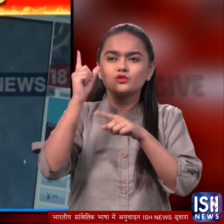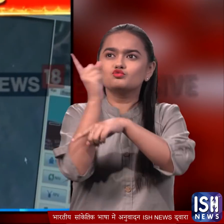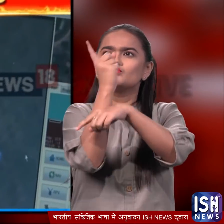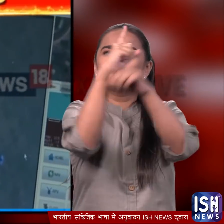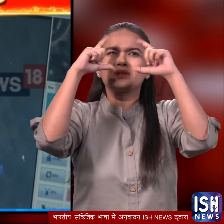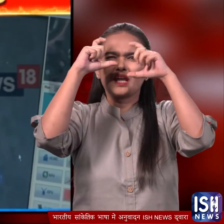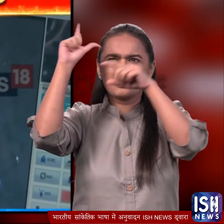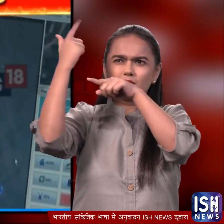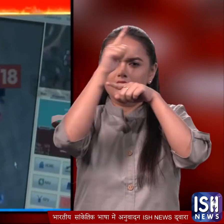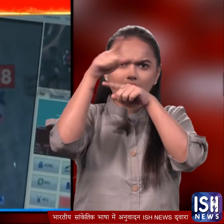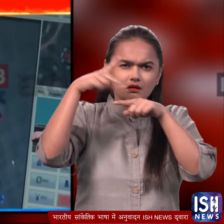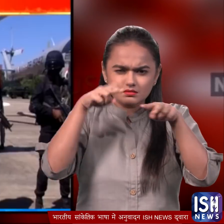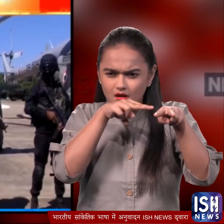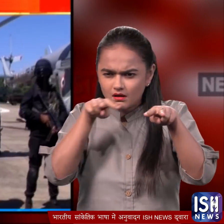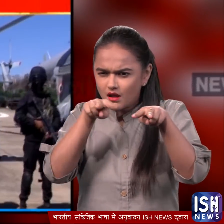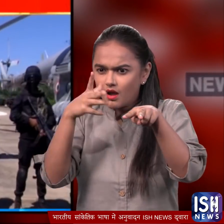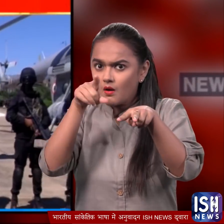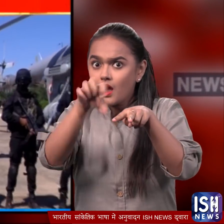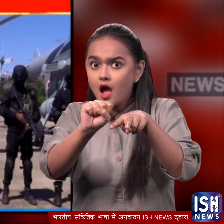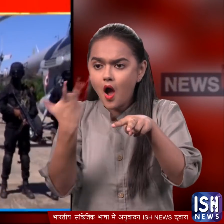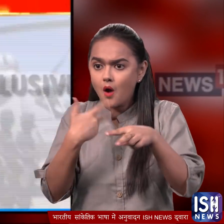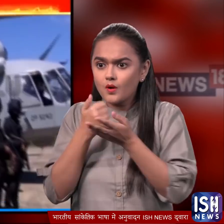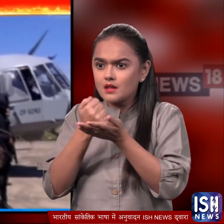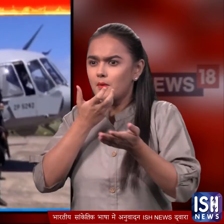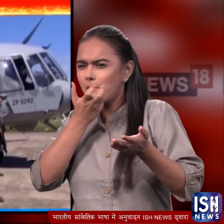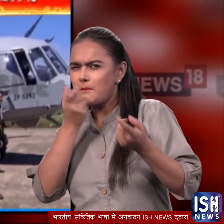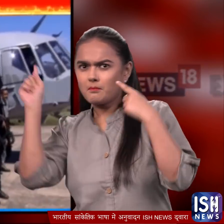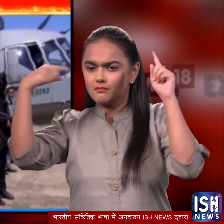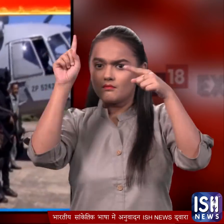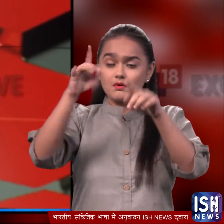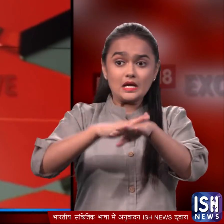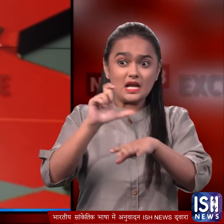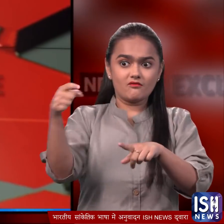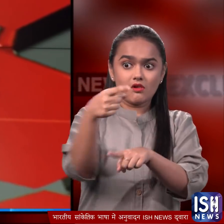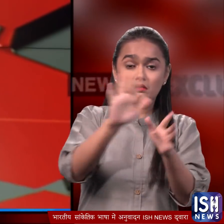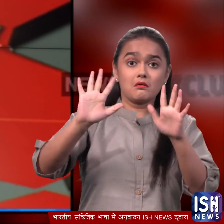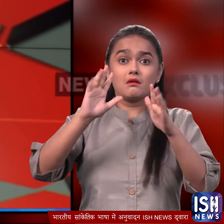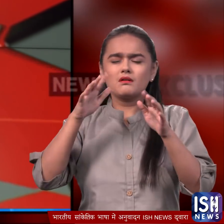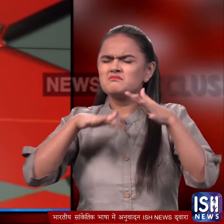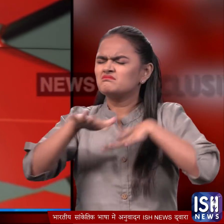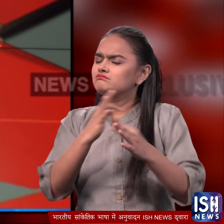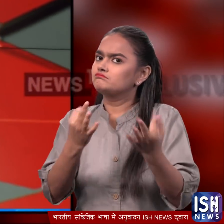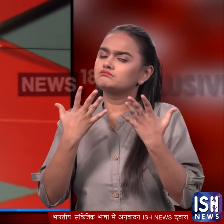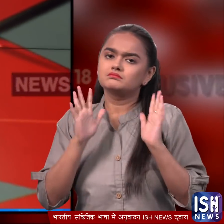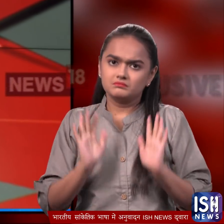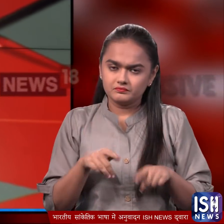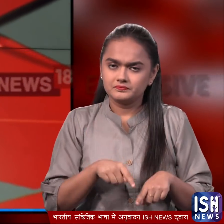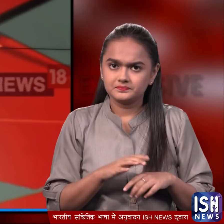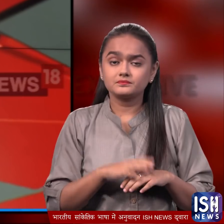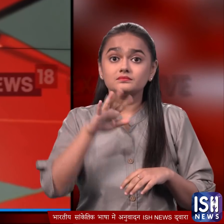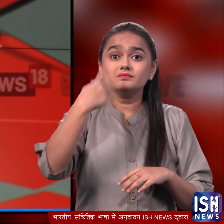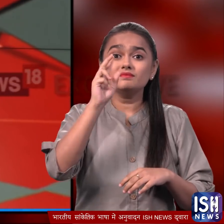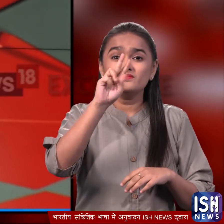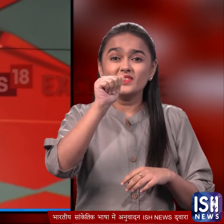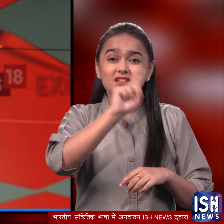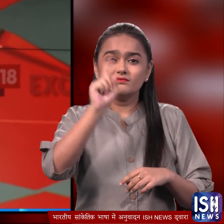वक्त पड़ने पर जवानों तक मदद पहुंचाई जा सके और हालात के हिसाब से उनको अलर्ट भी किया जा सके। 100 बात की एक बात यह कि मुंबई में 26/11 के